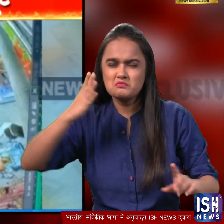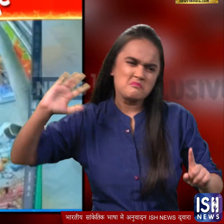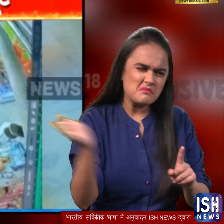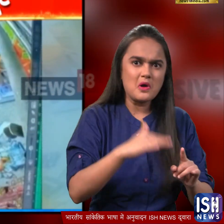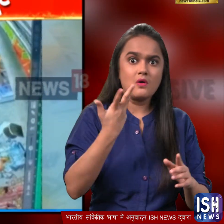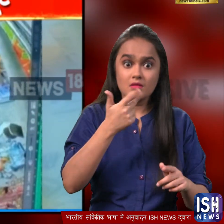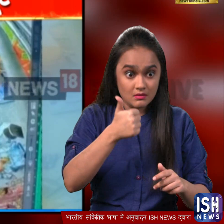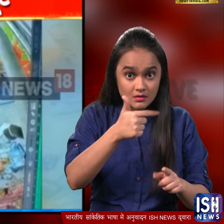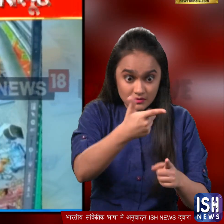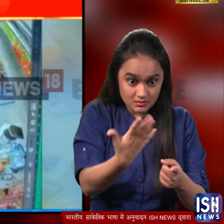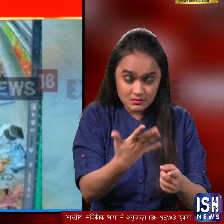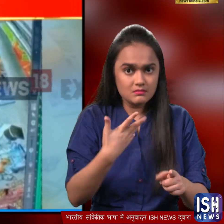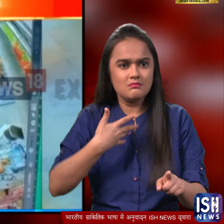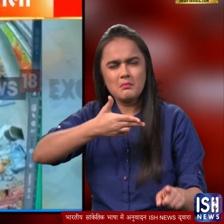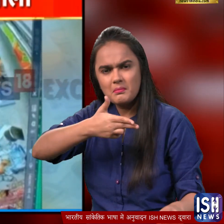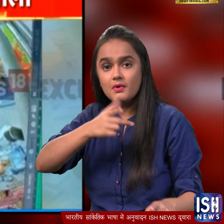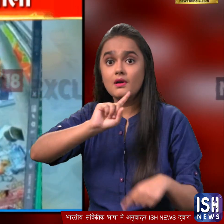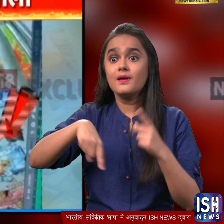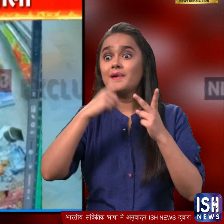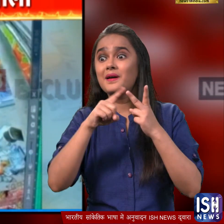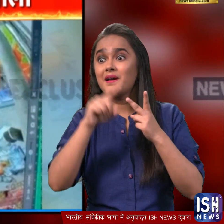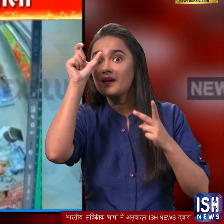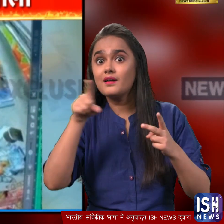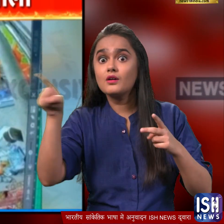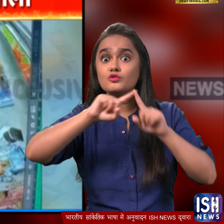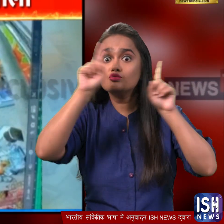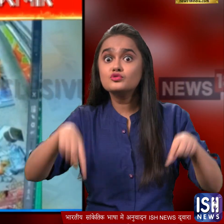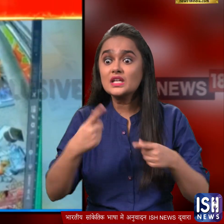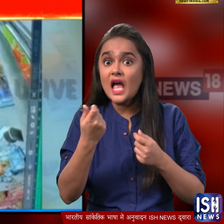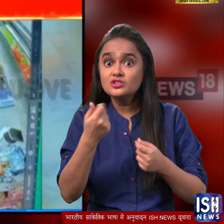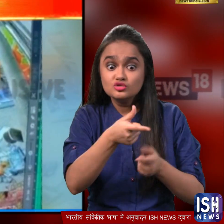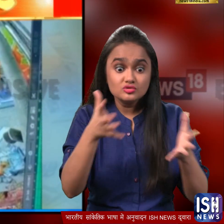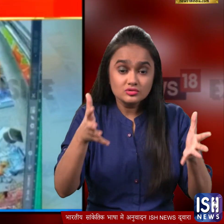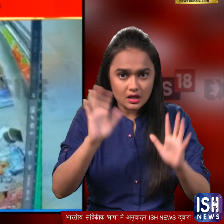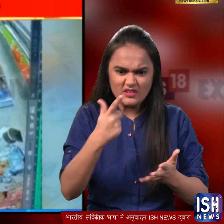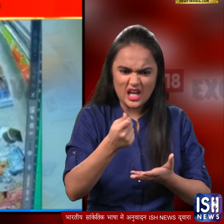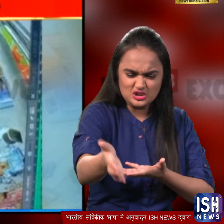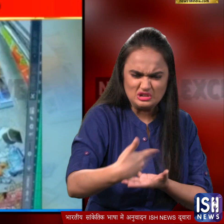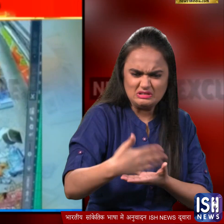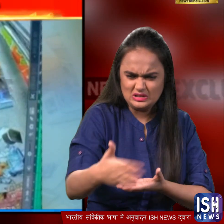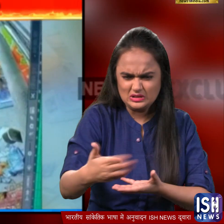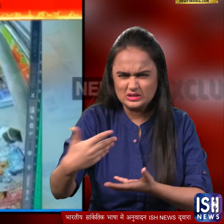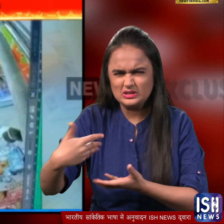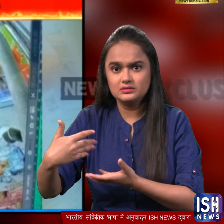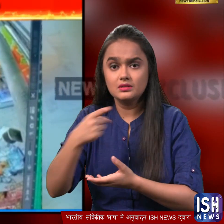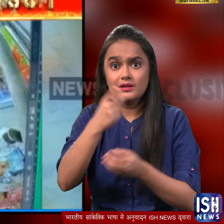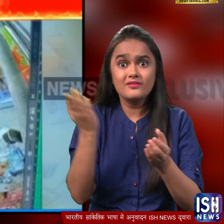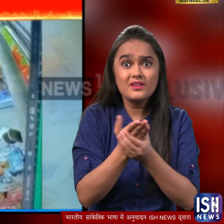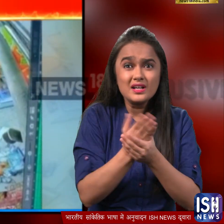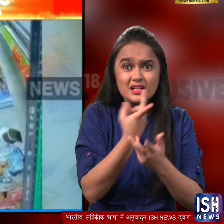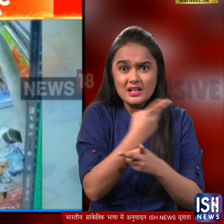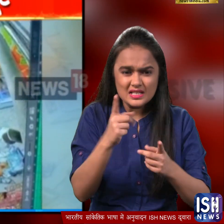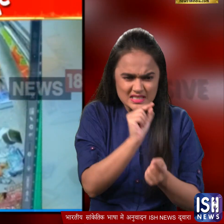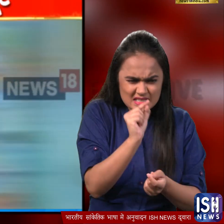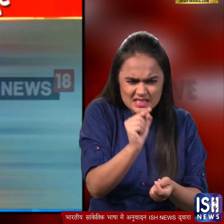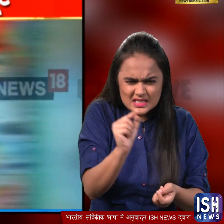कभी मारता तो कभी गोली मारने की धमकी देता। वहीं दूसरे शख्स ने दुकान में रखा कैश समेटना शुरू कर दिया। उसने वहां रखी